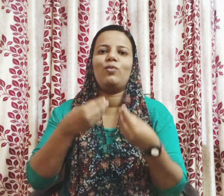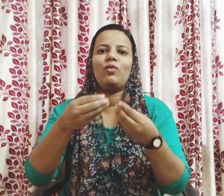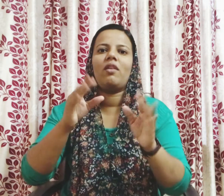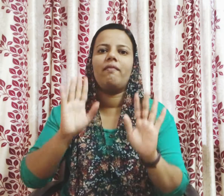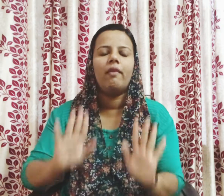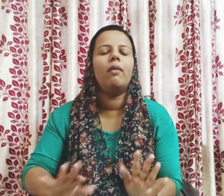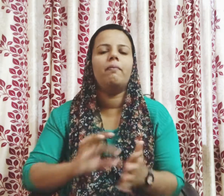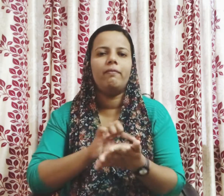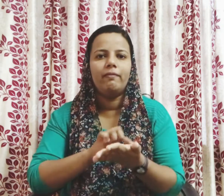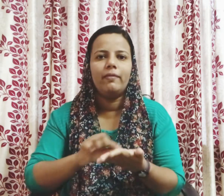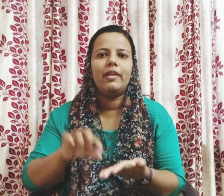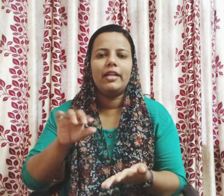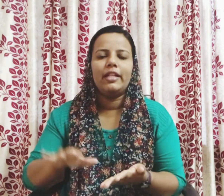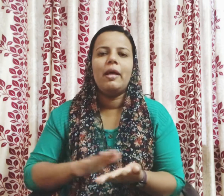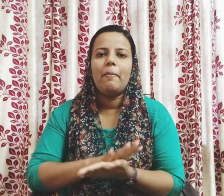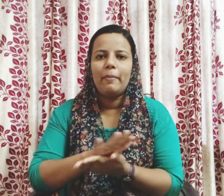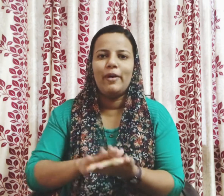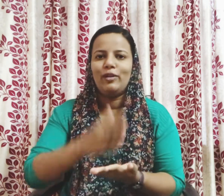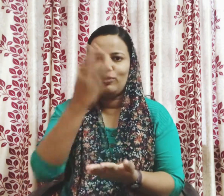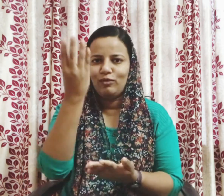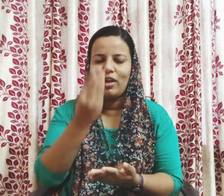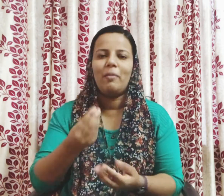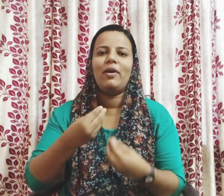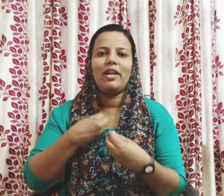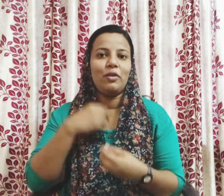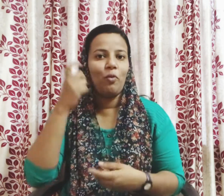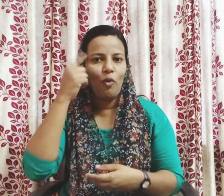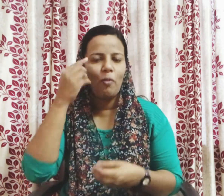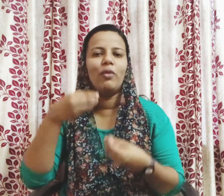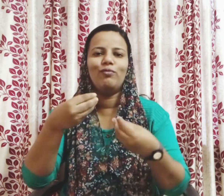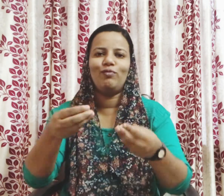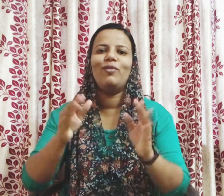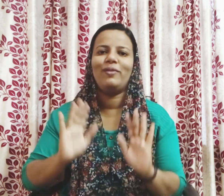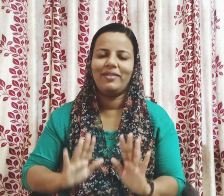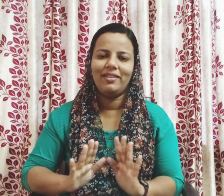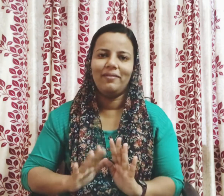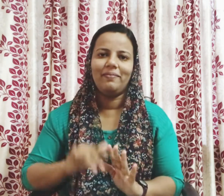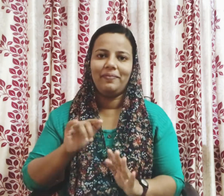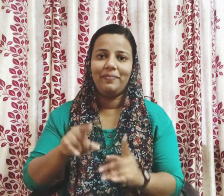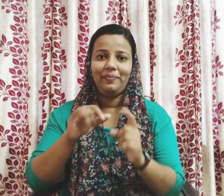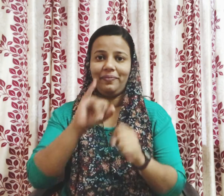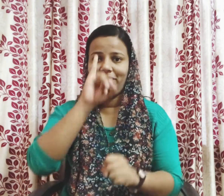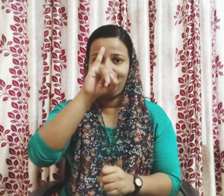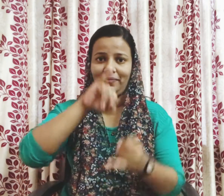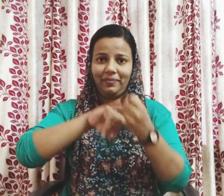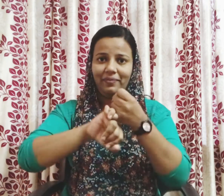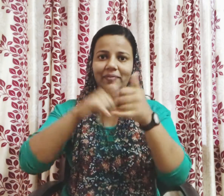ചെയ്യണം എന്നുള്ളതാണ് ഇന്ന് പ്രഭാതി പരിശുദ്ധാത്മാവ് നമ്മളെ ഓർപ്പിക്കുവാൻ ആഗ്രഹിക്കുന്നത്. യെശയ്യാവിൻ്റെ പുസ്തകം